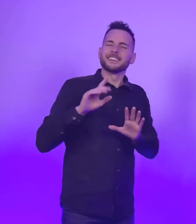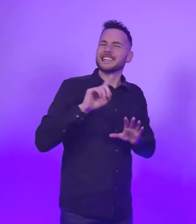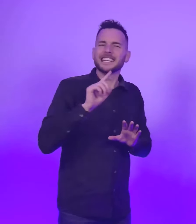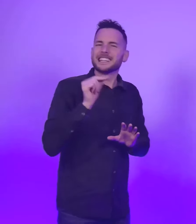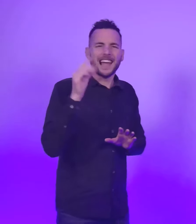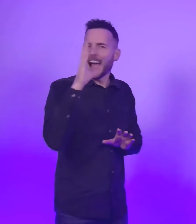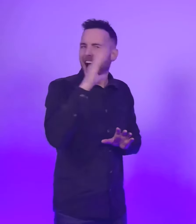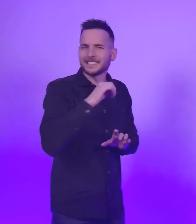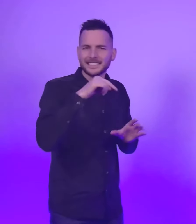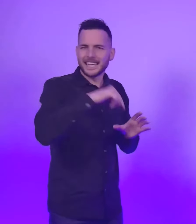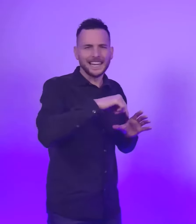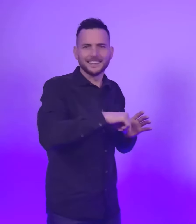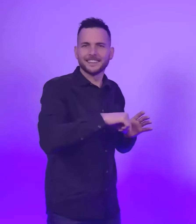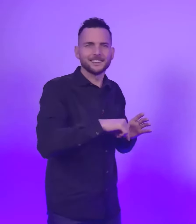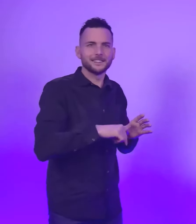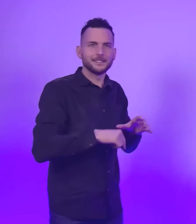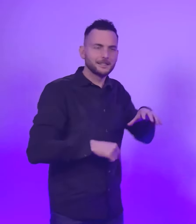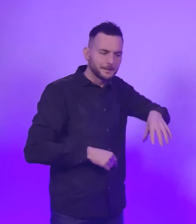komt-ie.